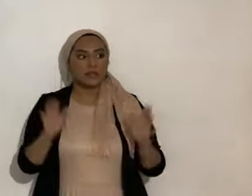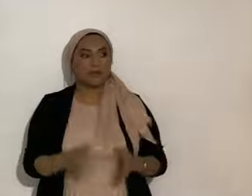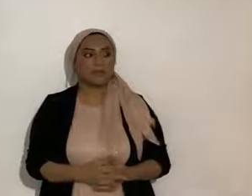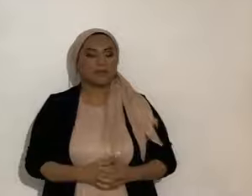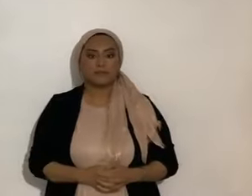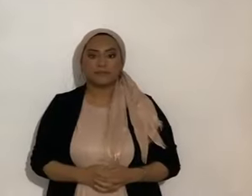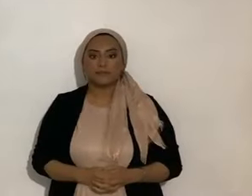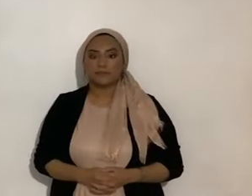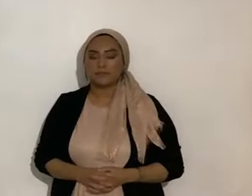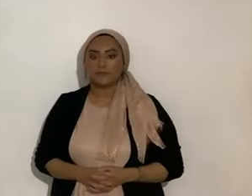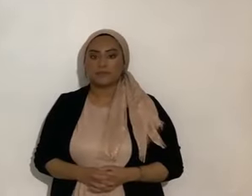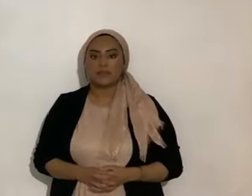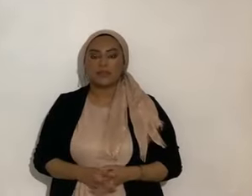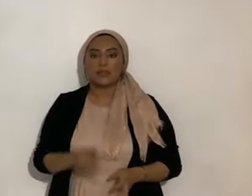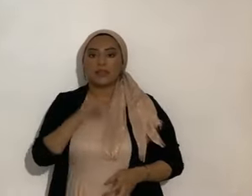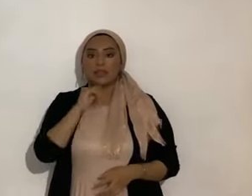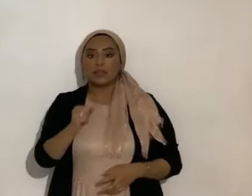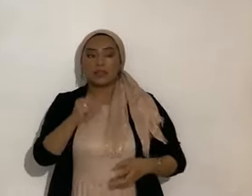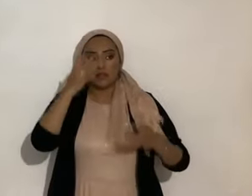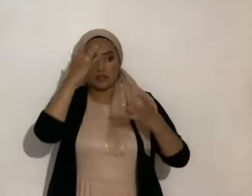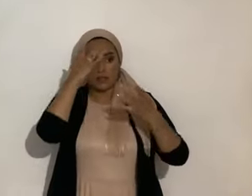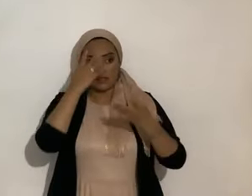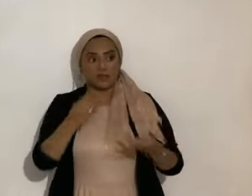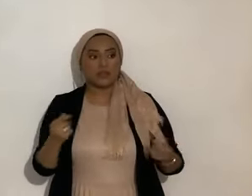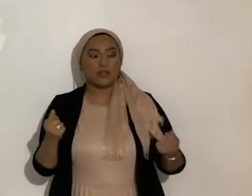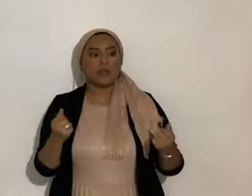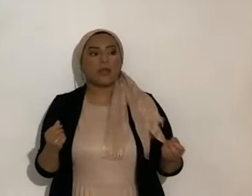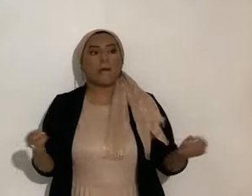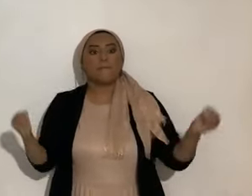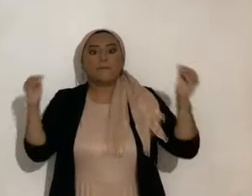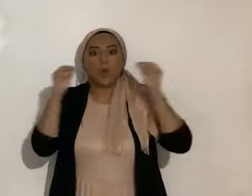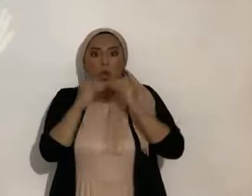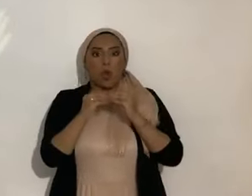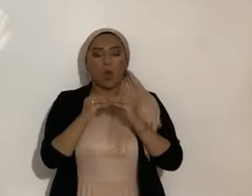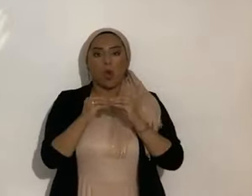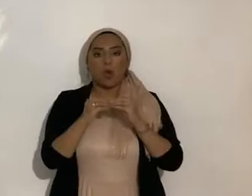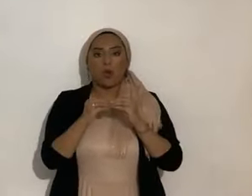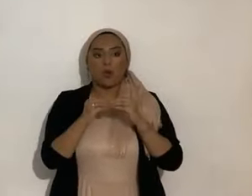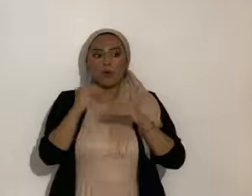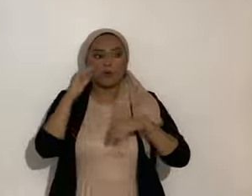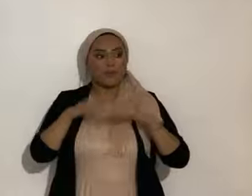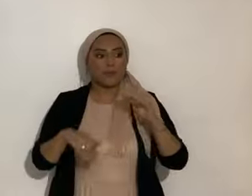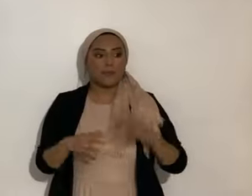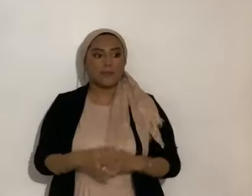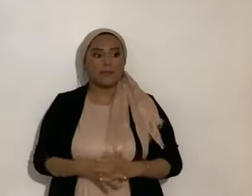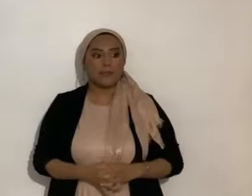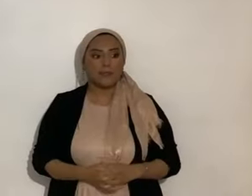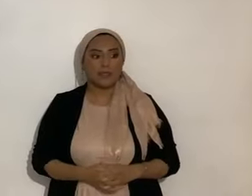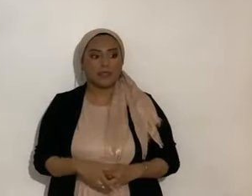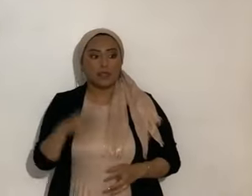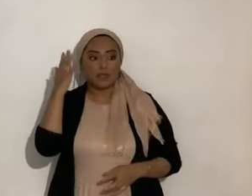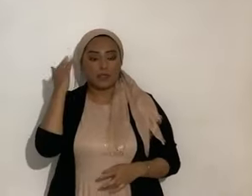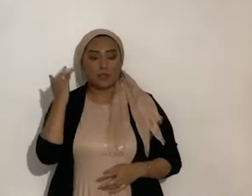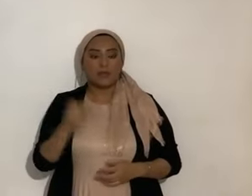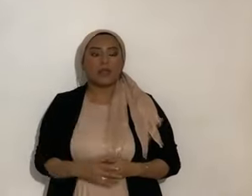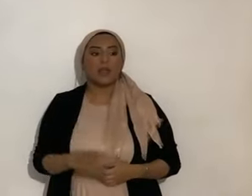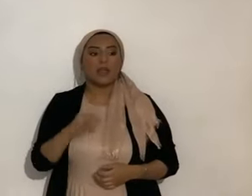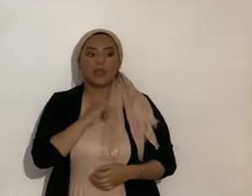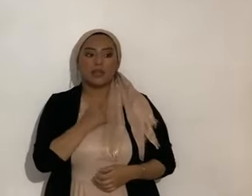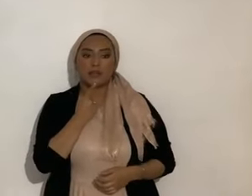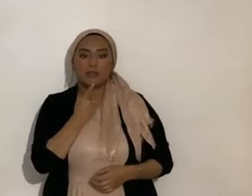Y entonces es una sanidad más allá de cualquier tratamiento psiquiátrico. Por eso decía